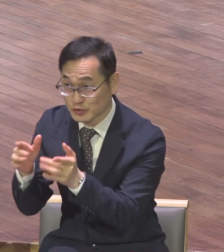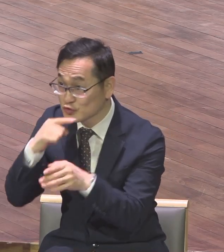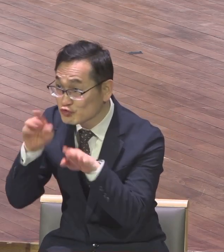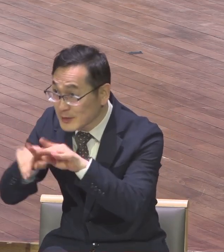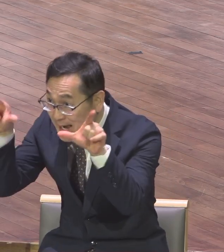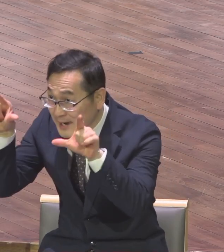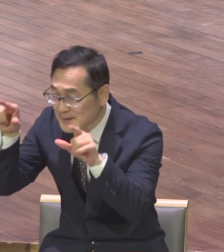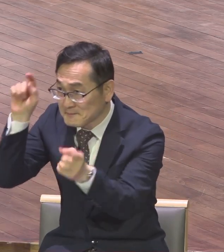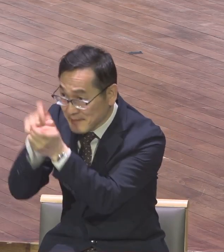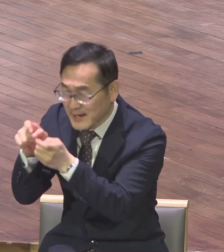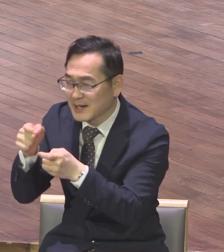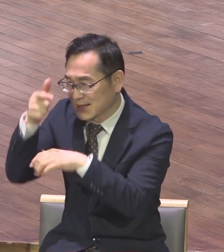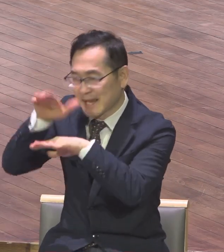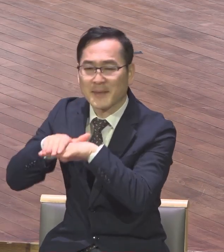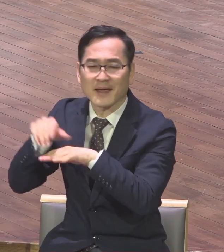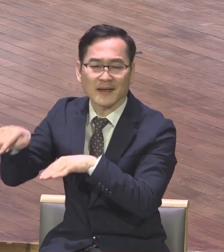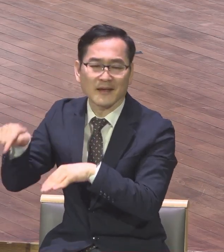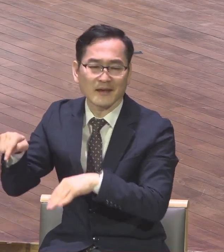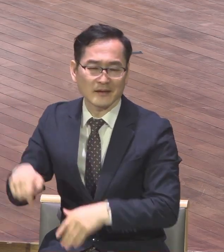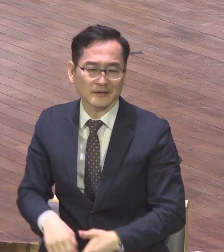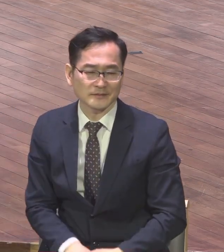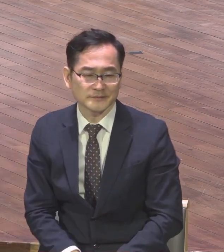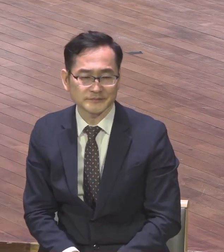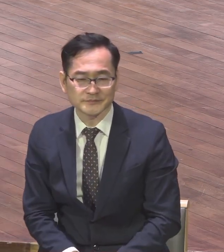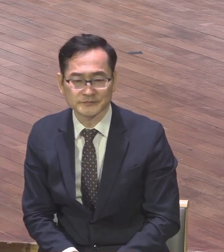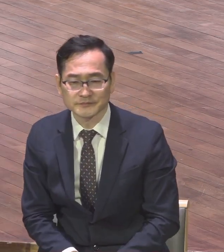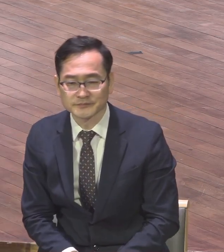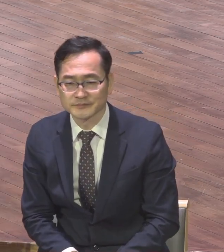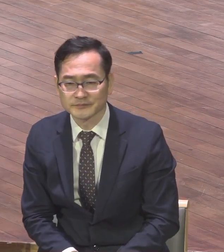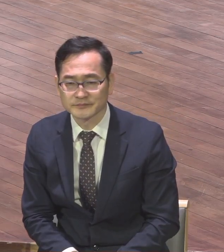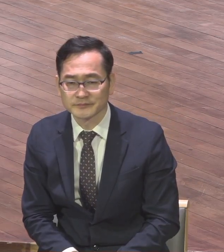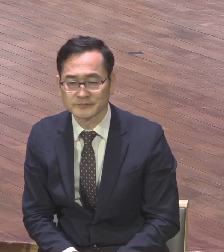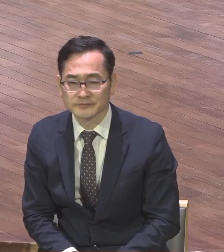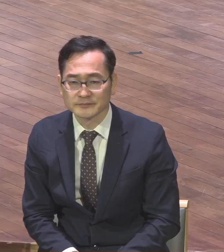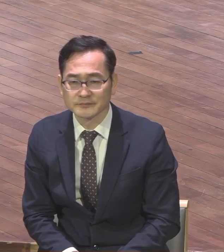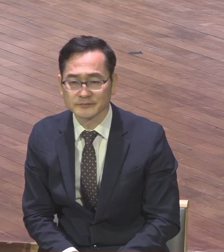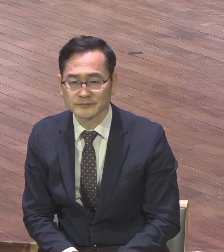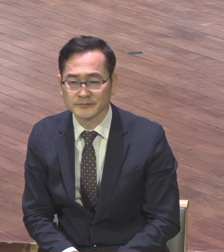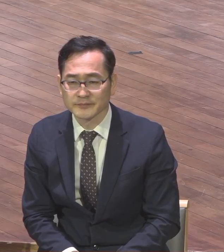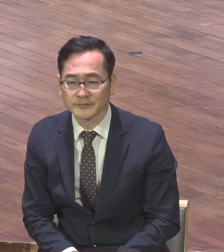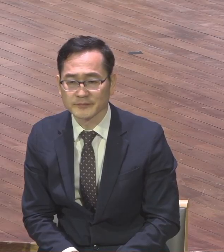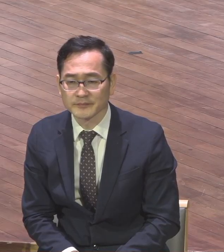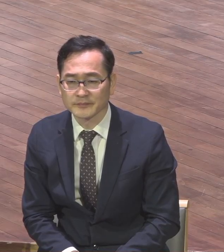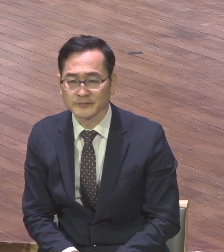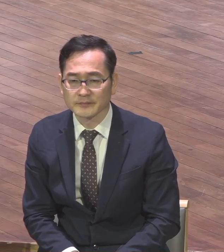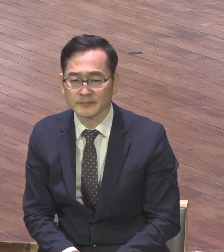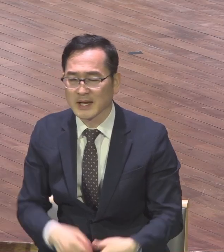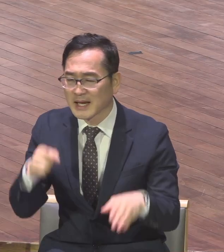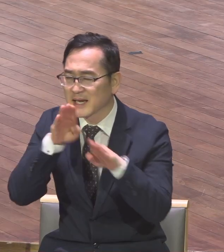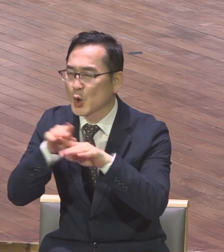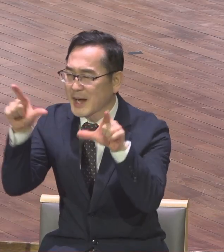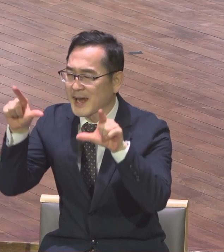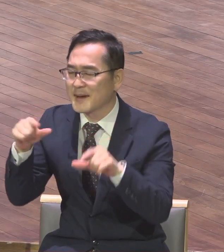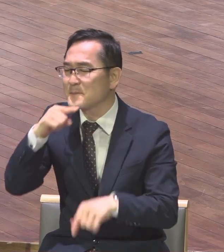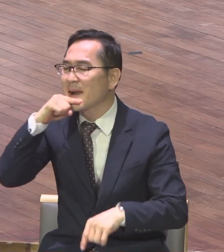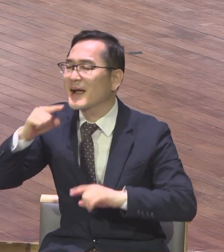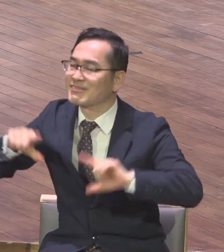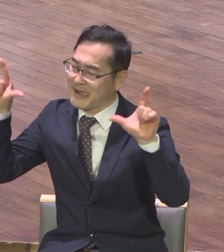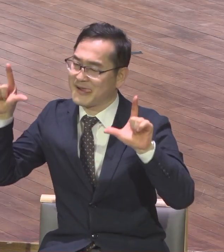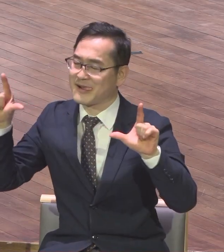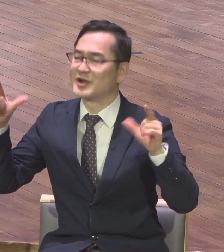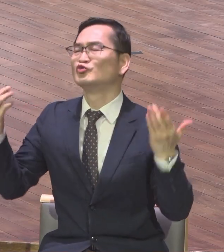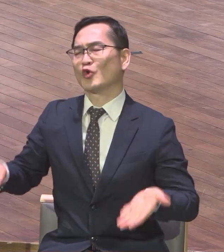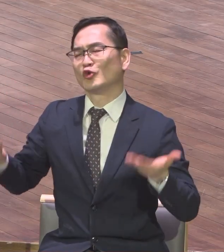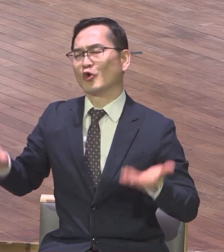때문에 부활절인 주일날 예배를 드리는 것입니다. 세상 사람들은 일요일이라 노는 날이다 공휴일이라